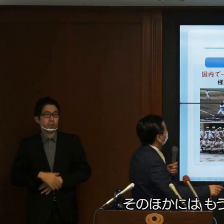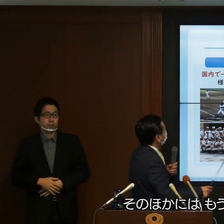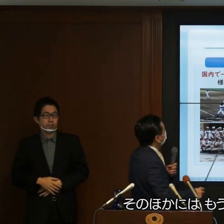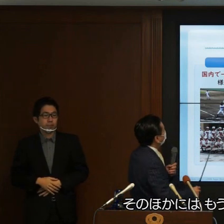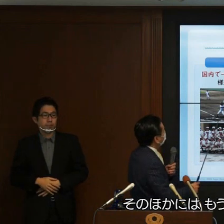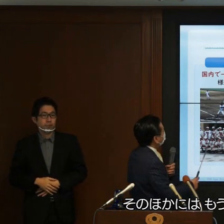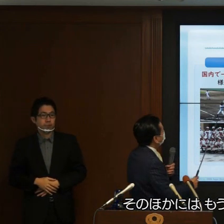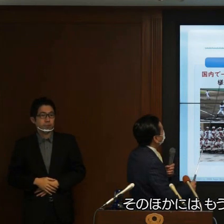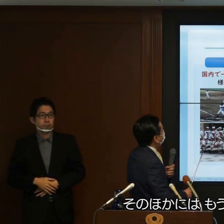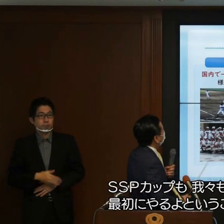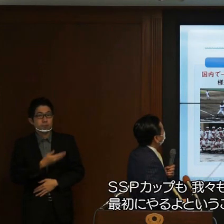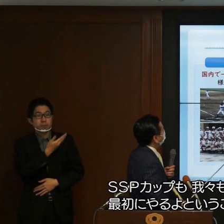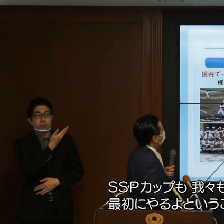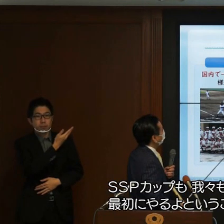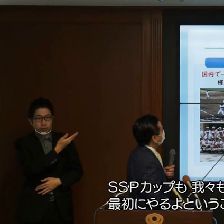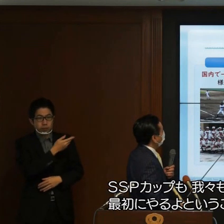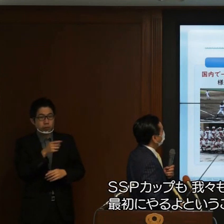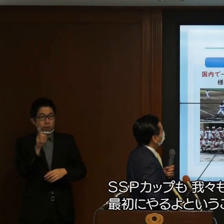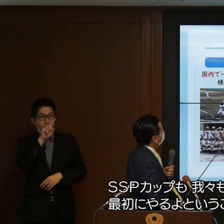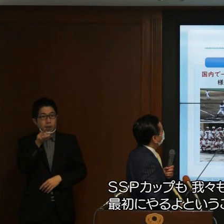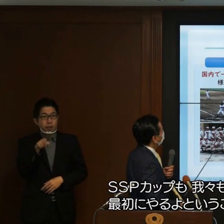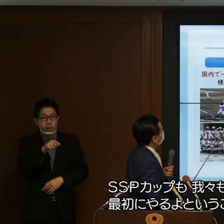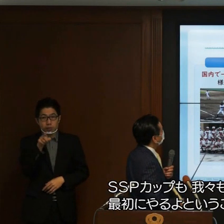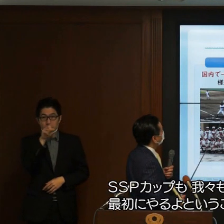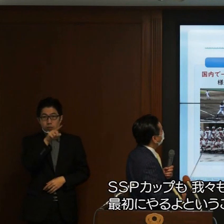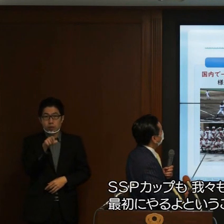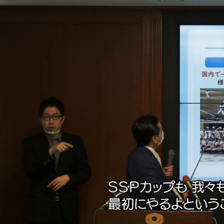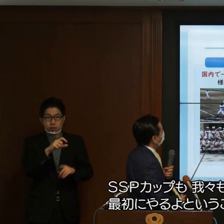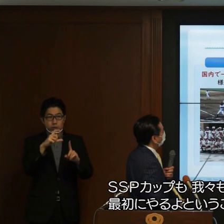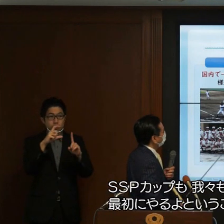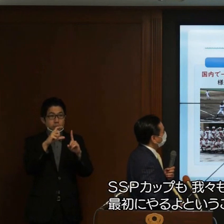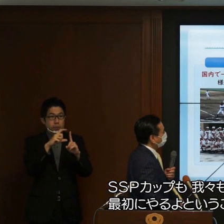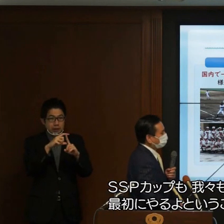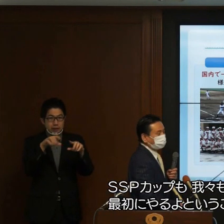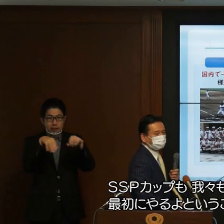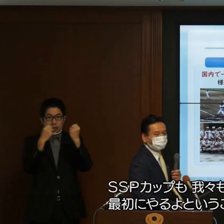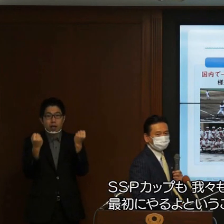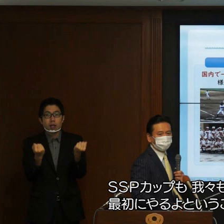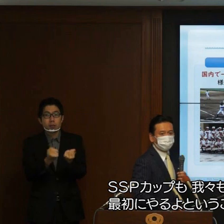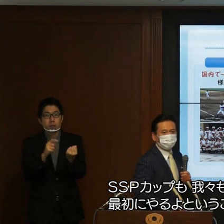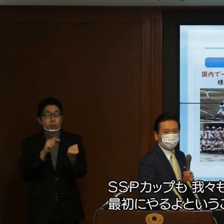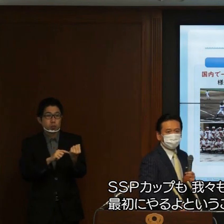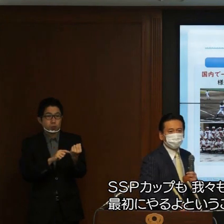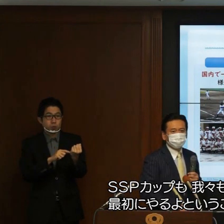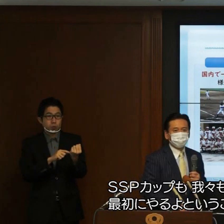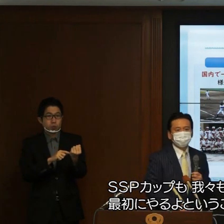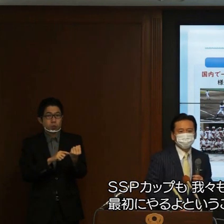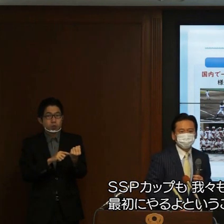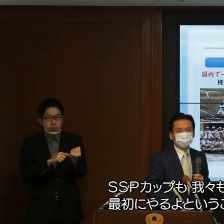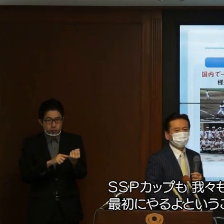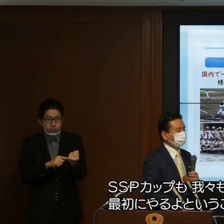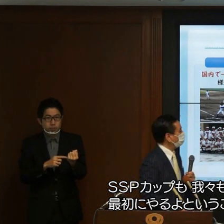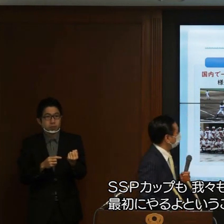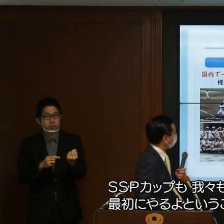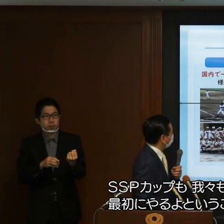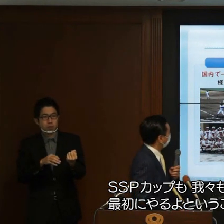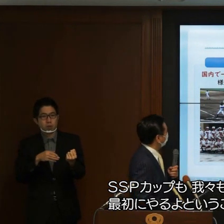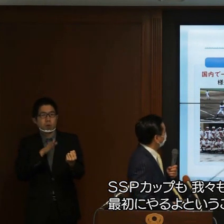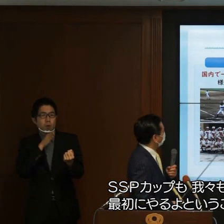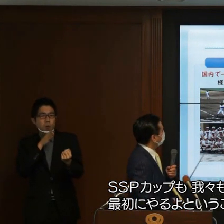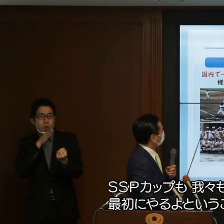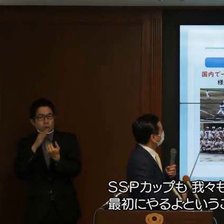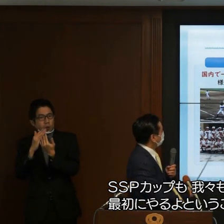その他にはもうご案内通り SSP カップもですね、我々もすぐに大会最初にやるよということも決め